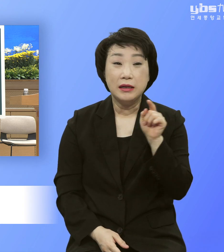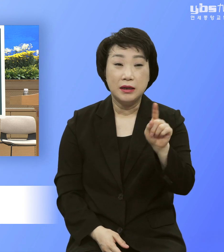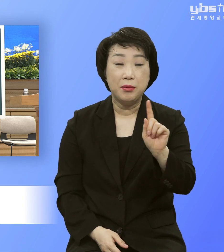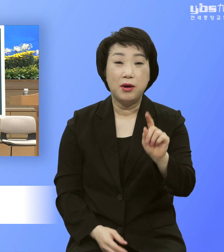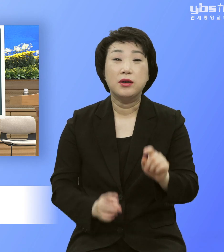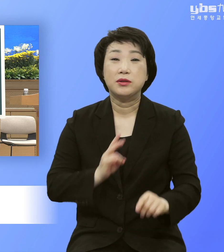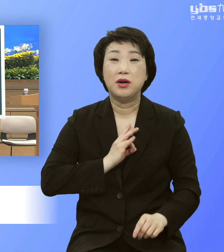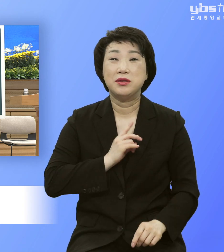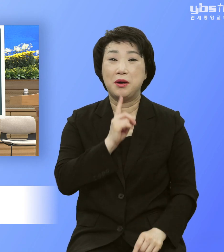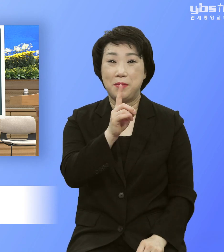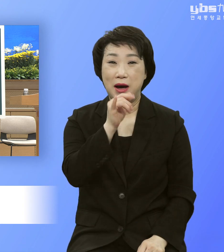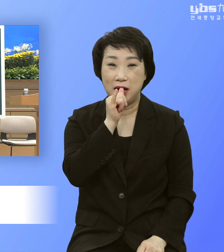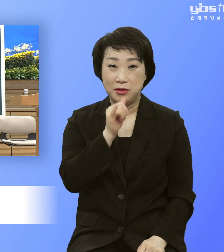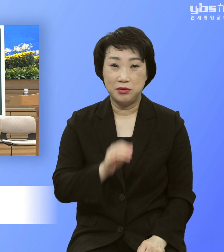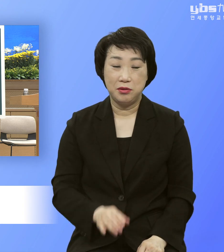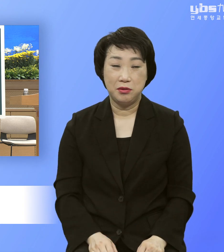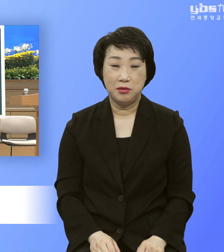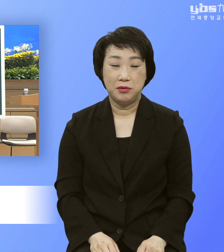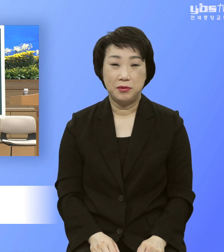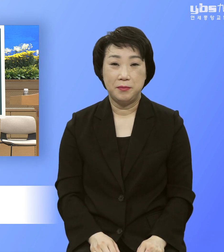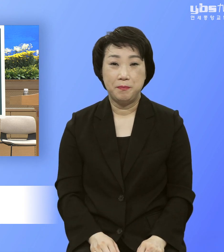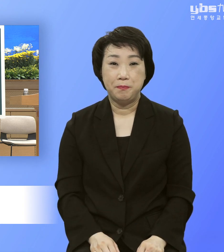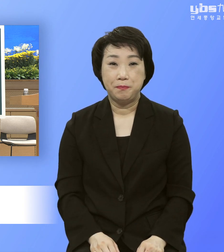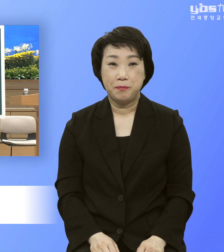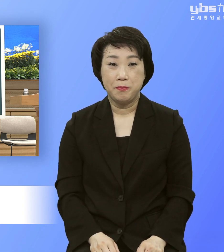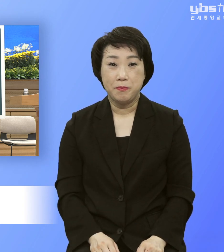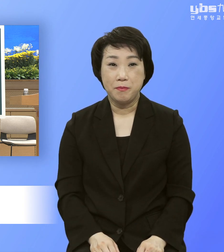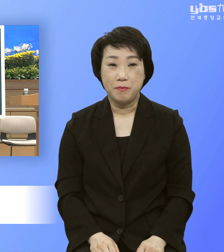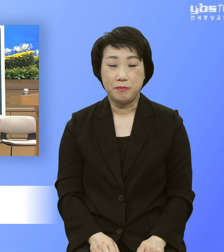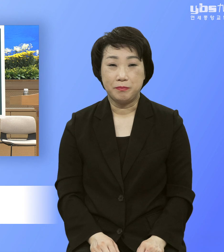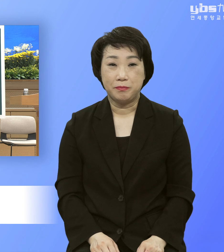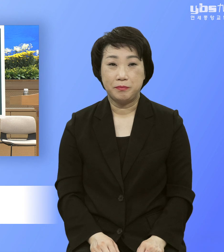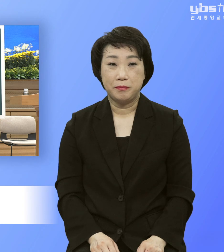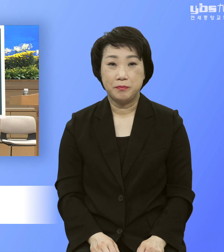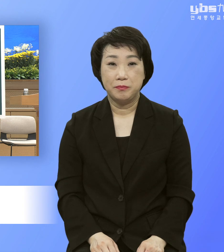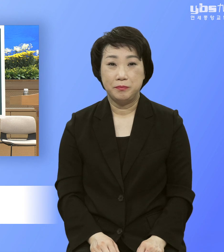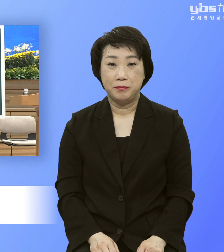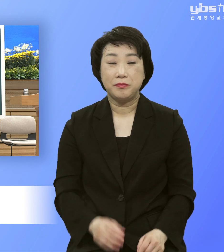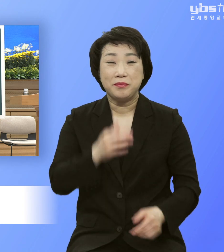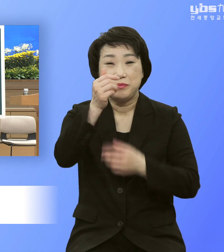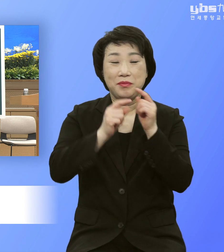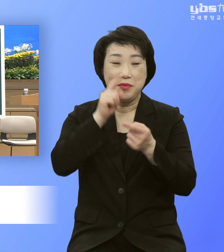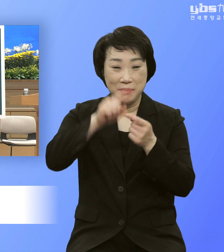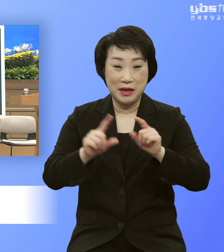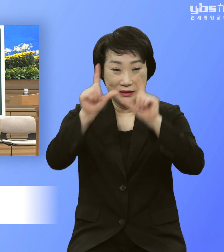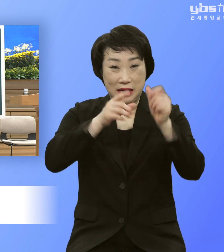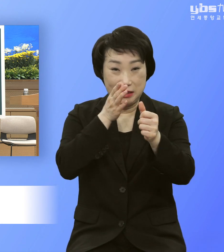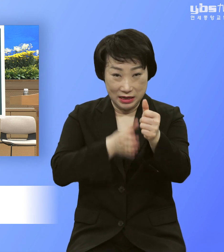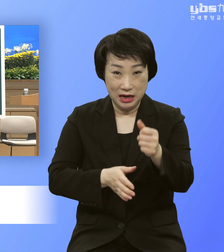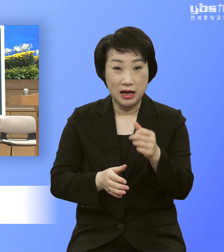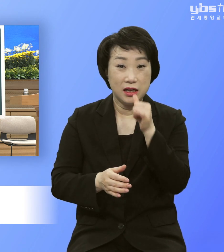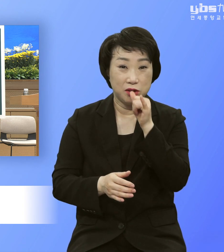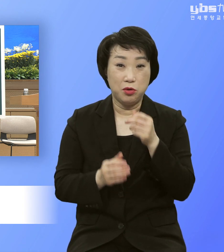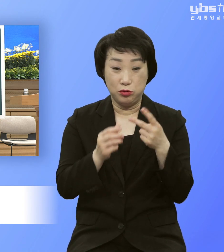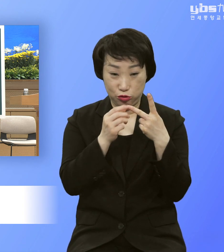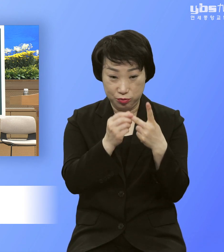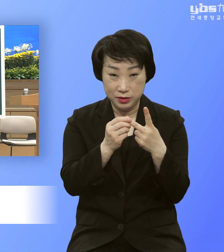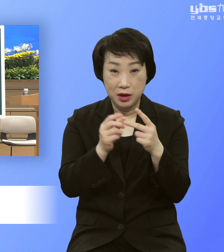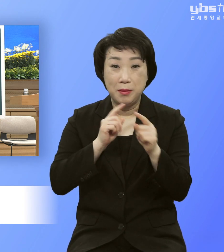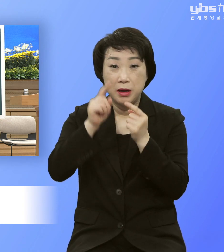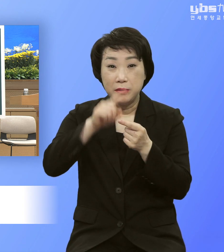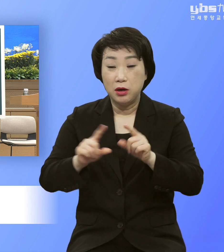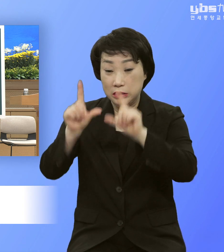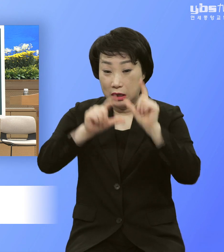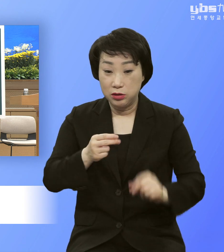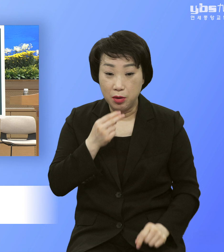이게 선지자가 하는 말이에요. 하나님 말씀대로 살아라. 살아라. 두 번째, 말씀대로